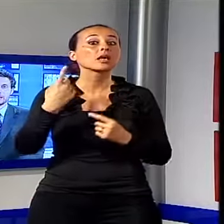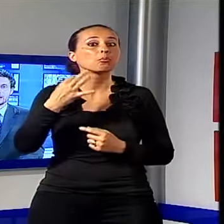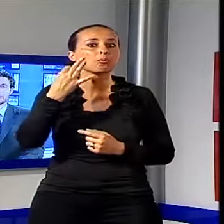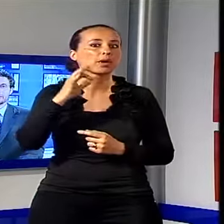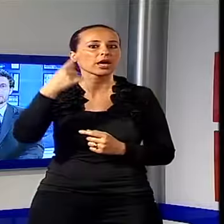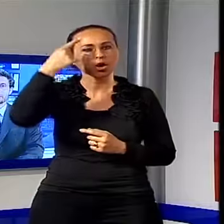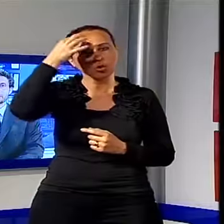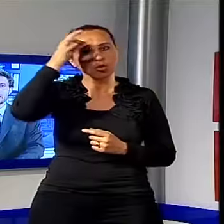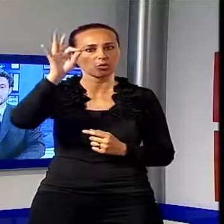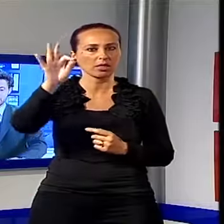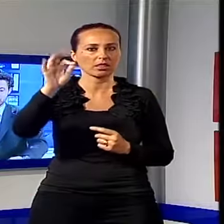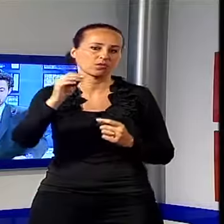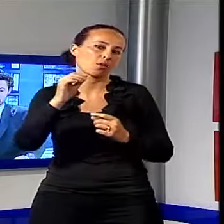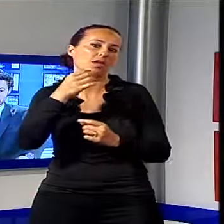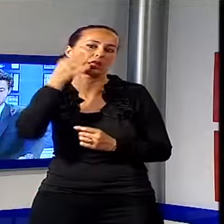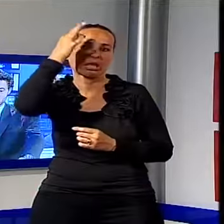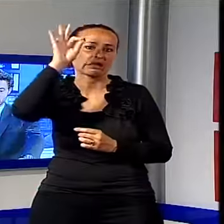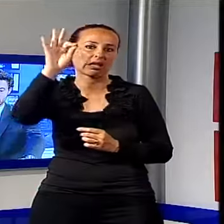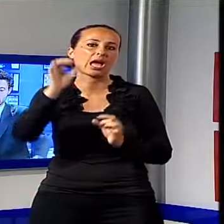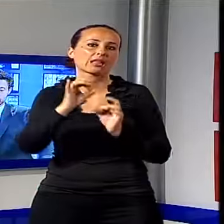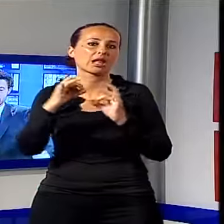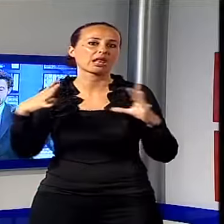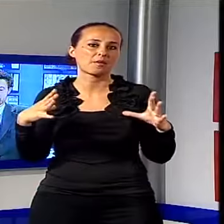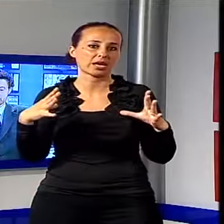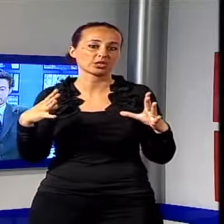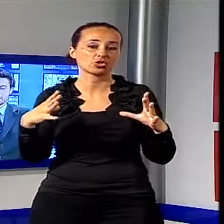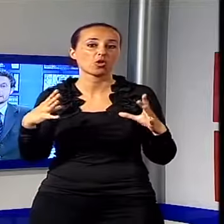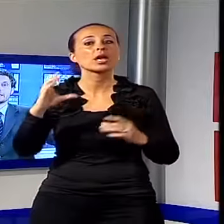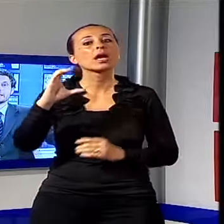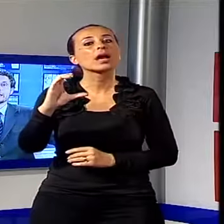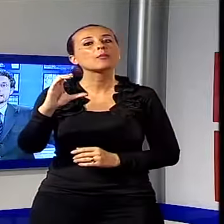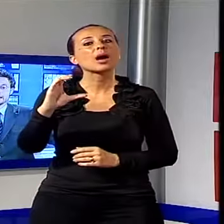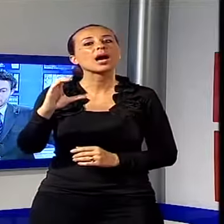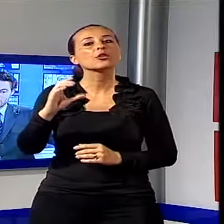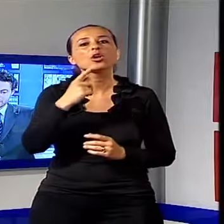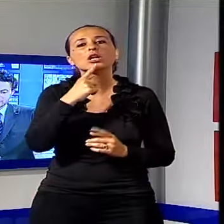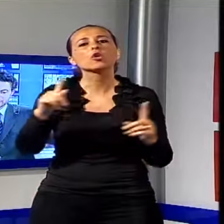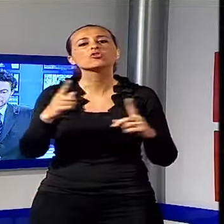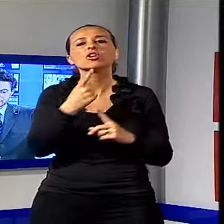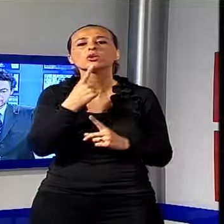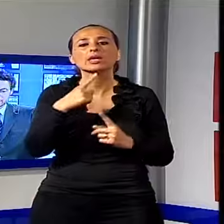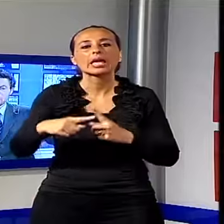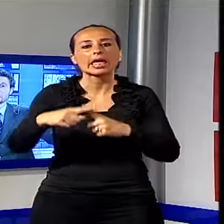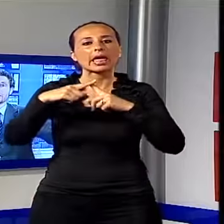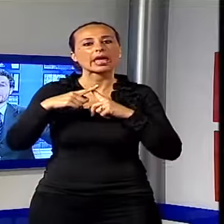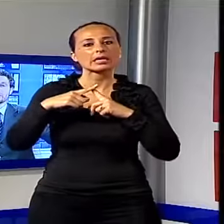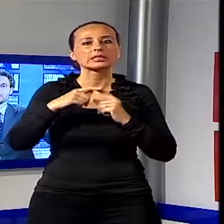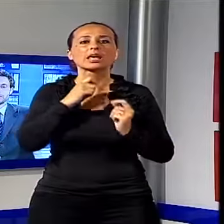liberazione a capannori quello dell'ex cantante dei nomadi Danilo Sacco. Vediamo.